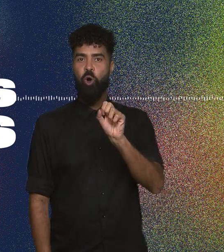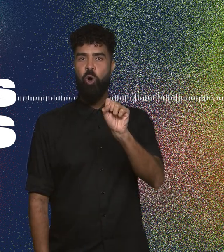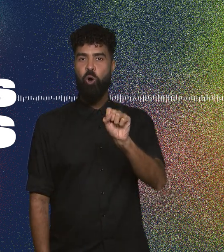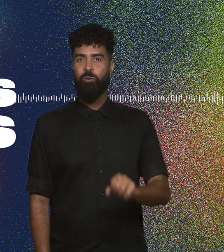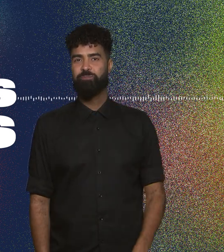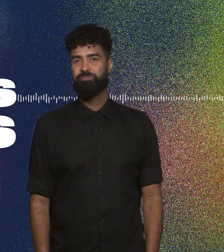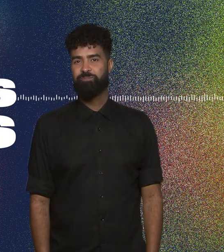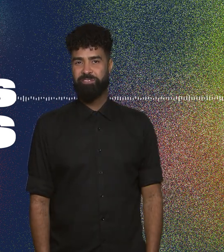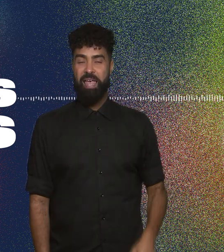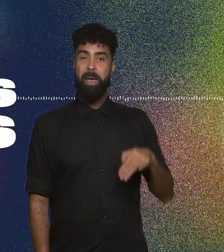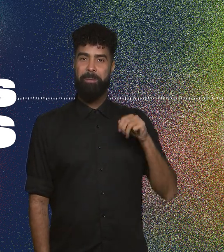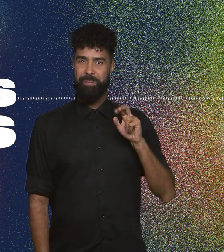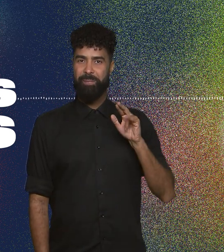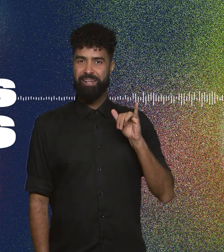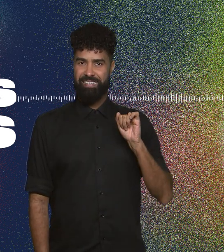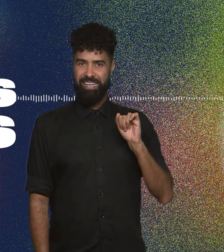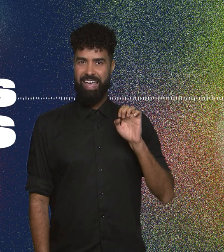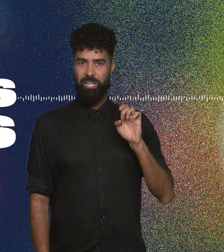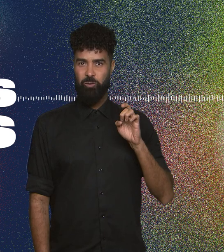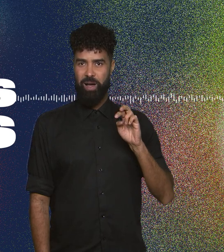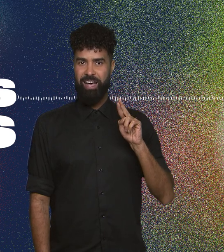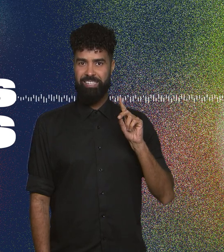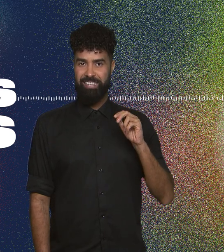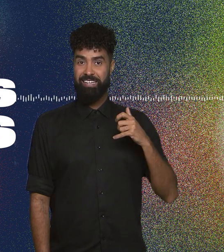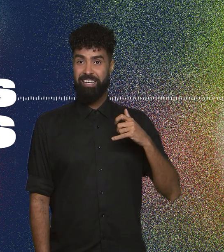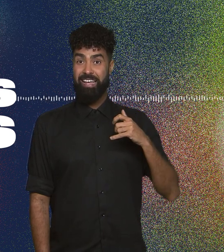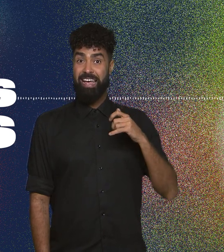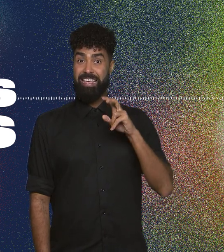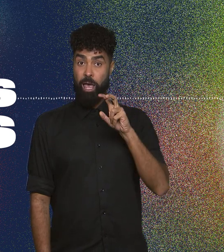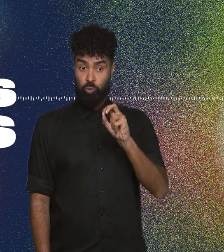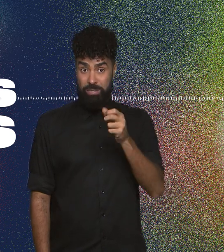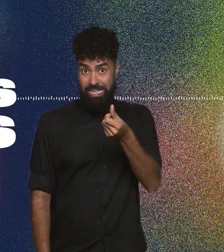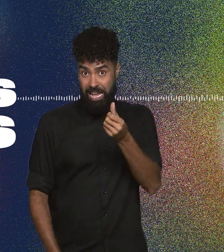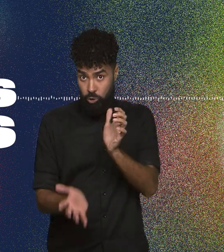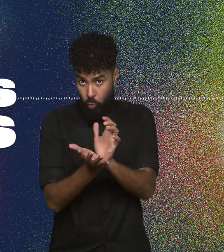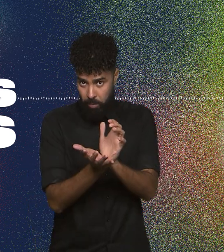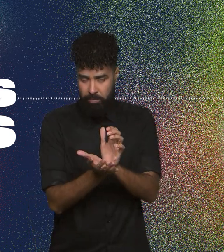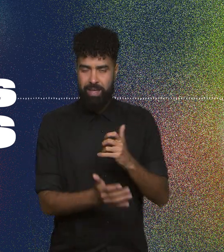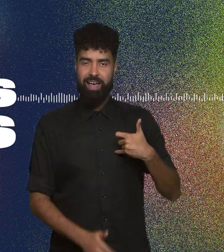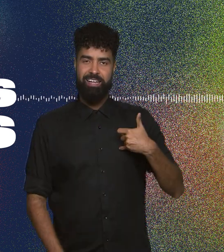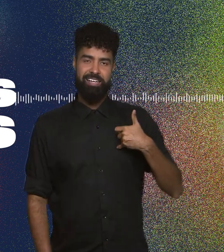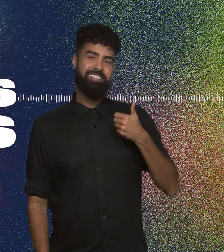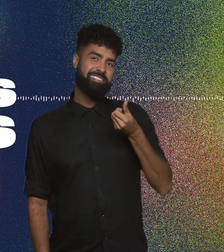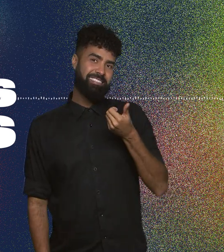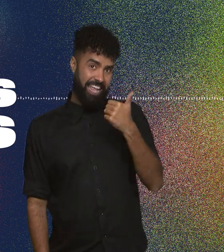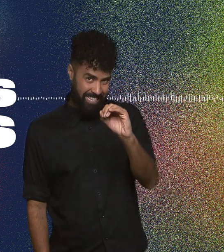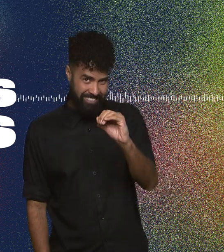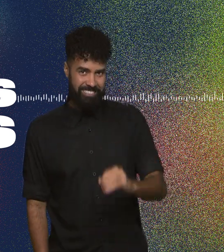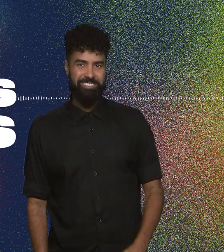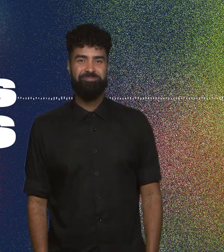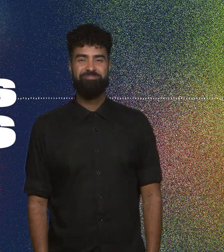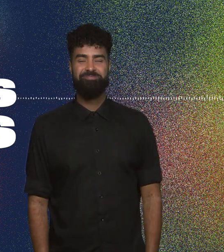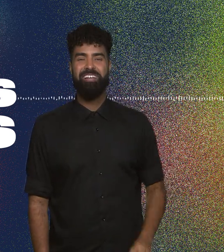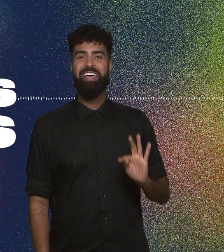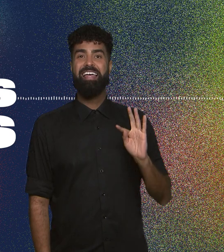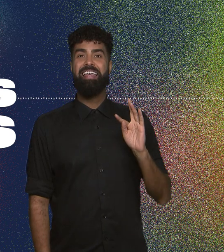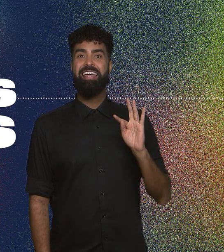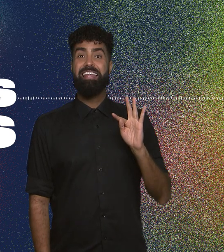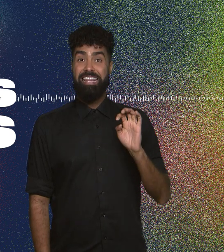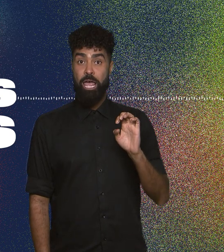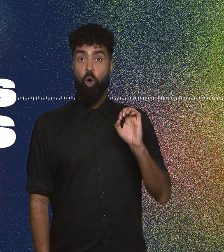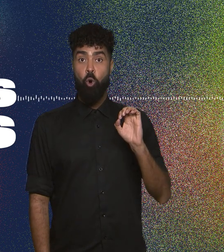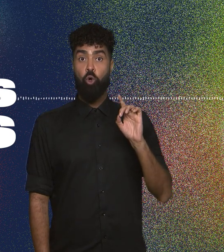Meu nome é Maria Eduarda, sou da 506 e tenho 10 anos. Teodoro, sem H,